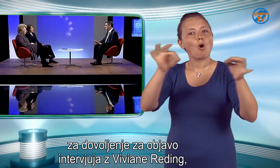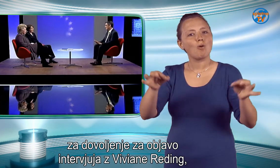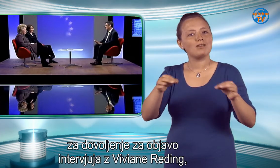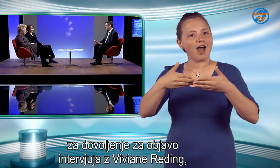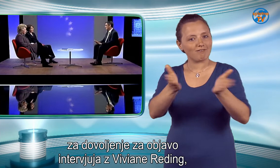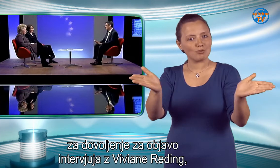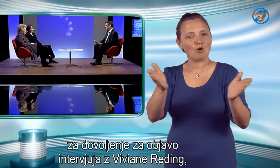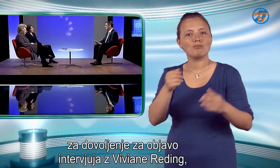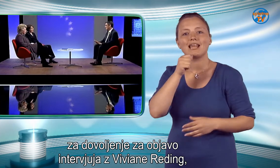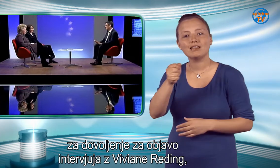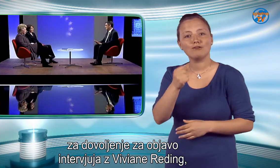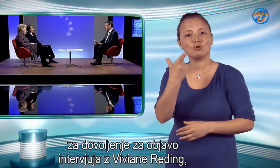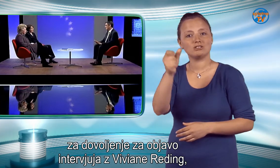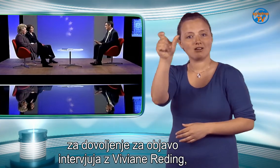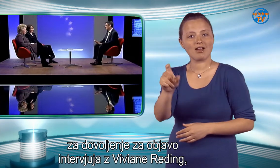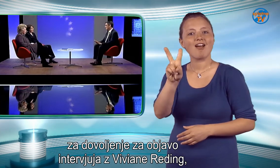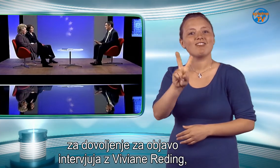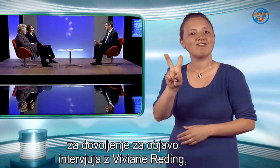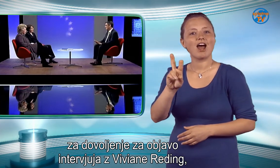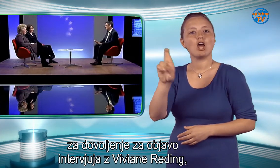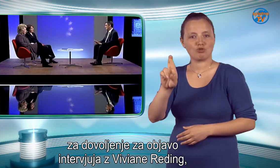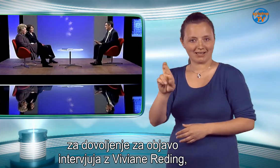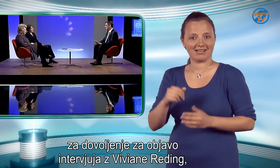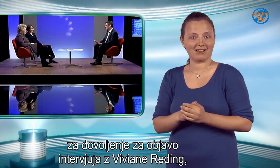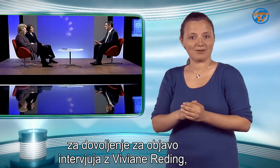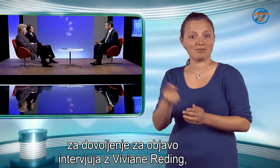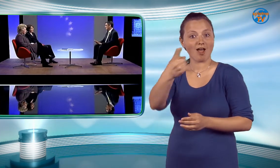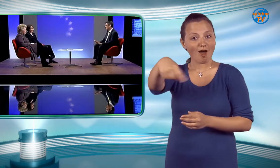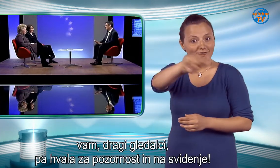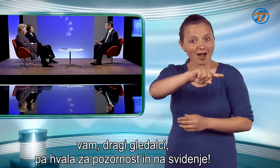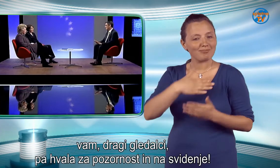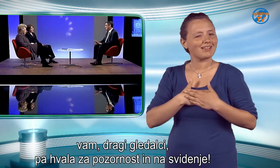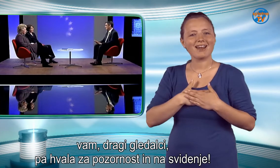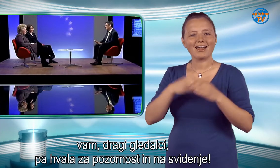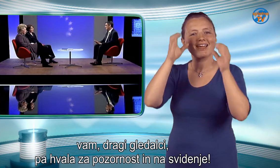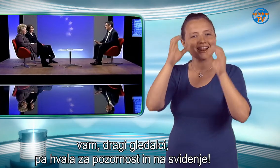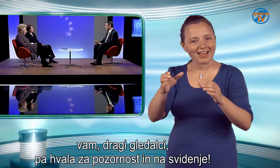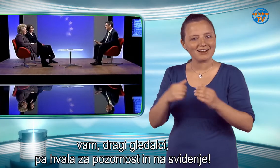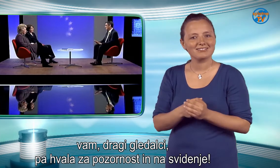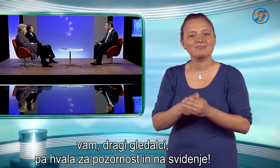Vivian Reding, vam, dragi gledalci, pa hvala za pozornost in nasvidenje.